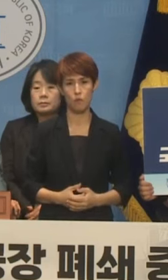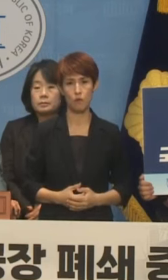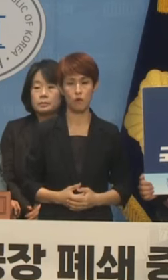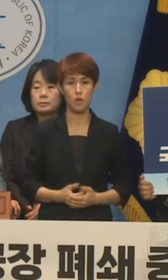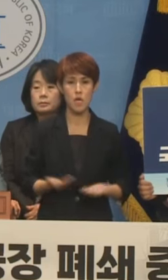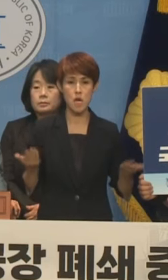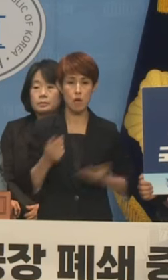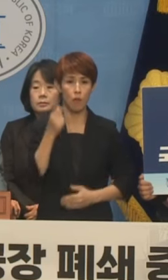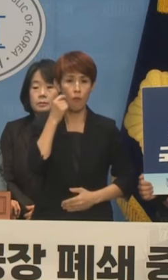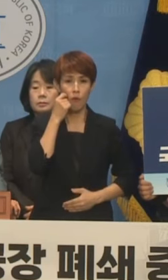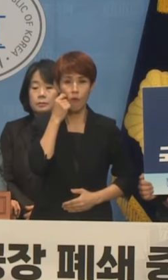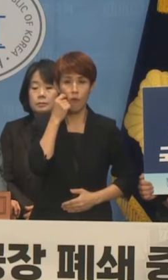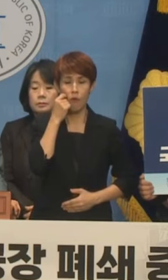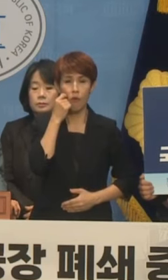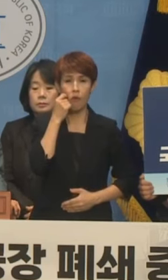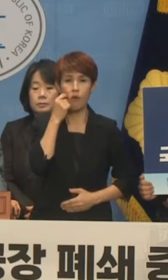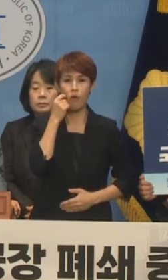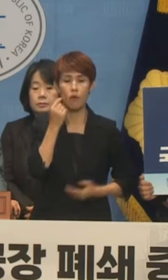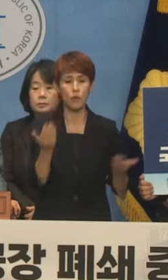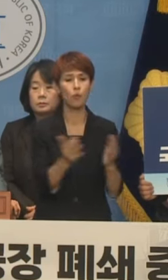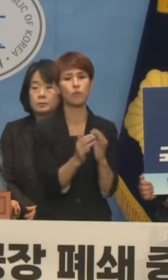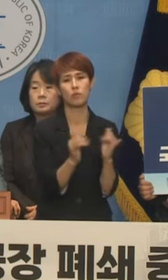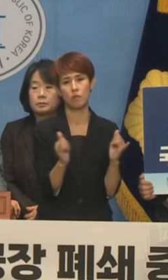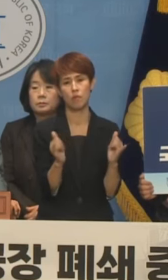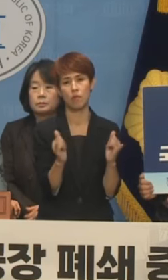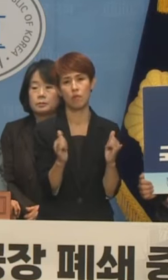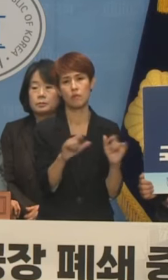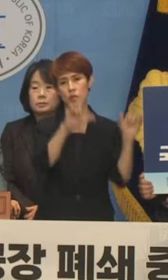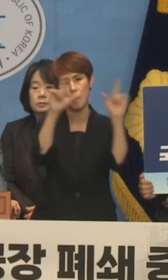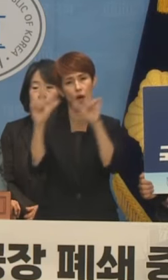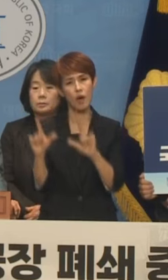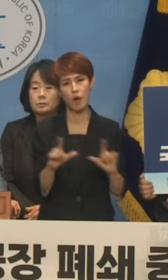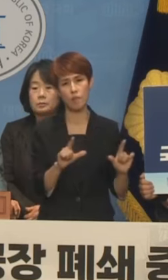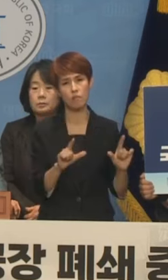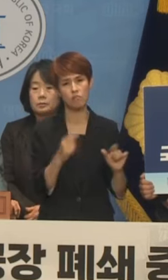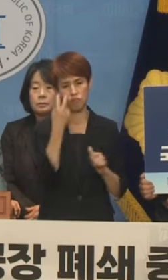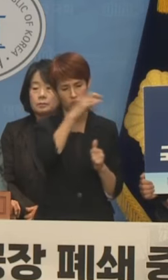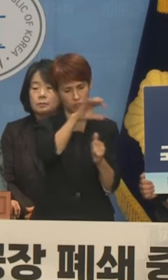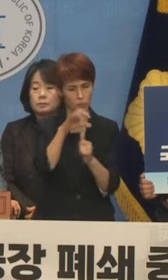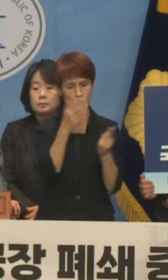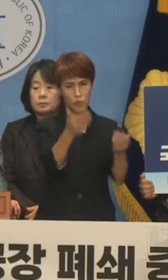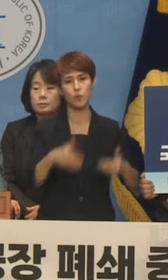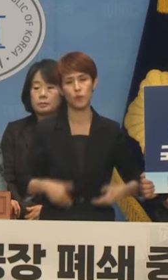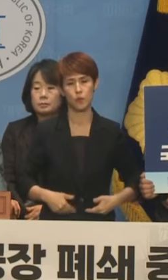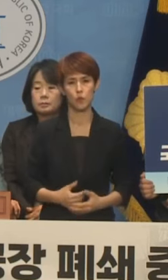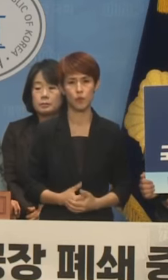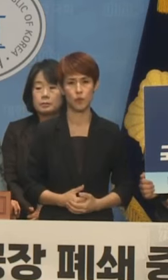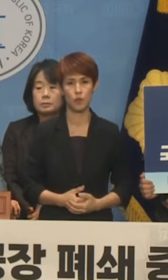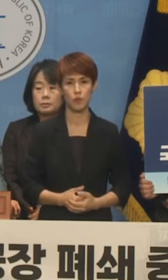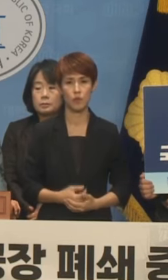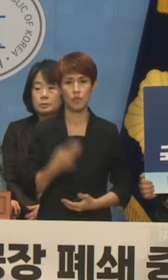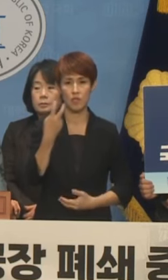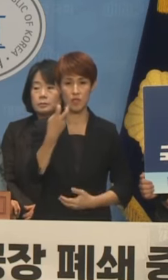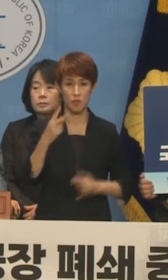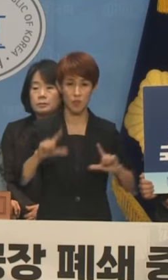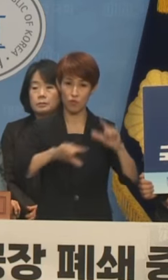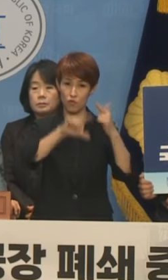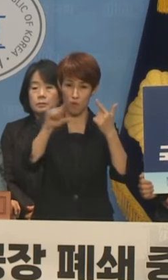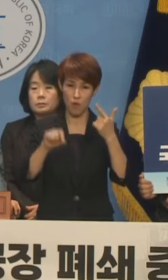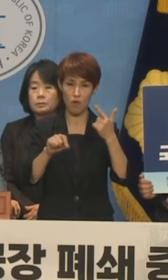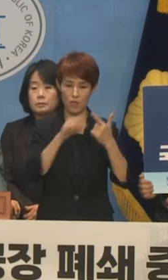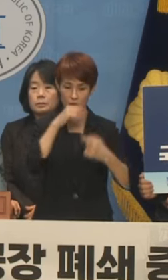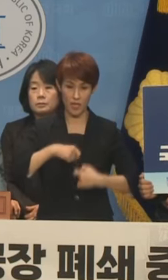내몰리고 있는 외투기업의 숱한 노동자들의 삶을 지켜내야 할 때입니다. 2022년 6월